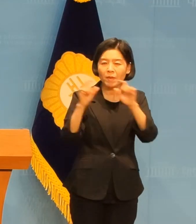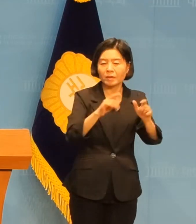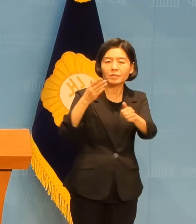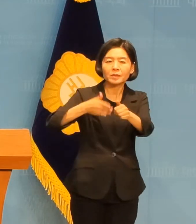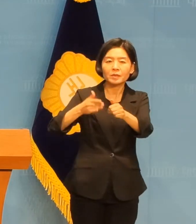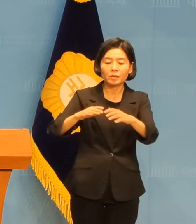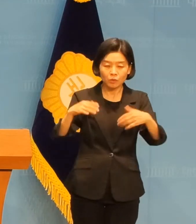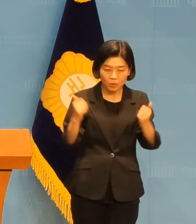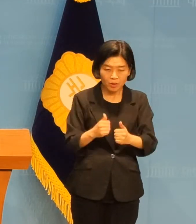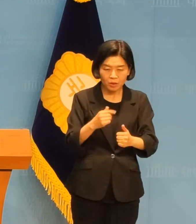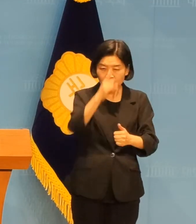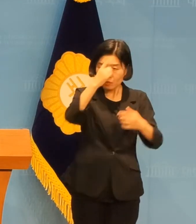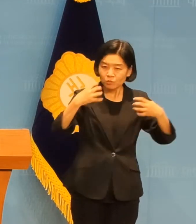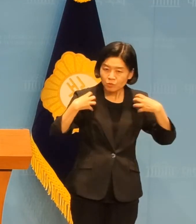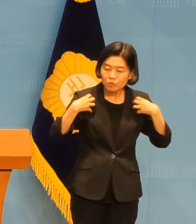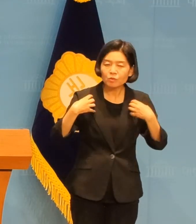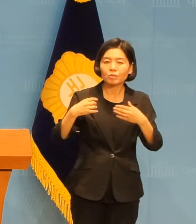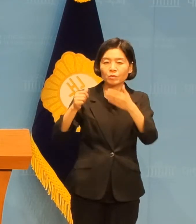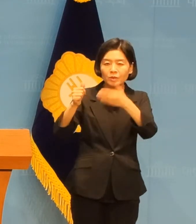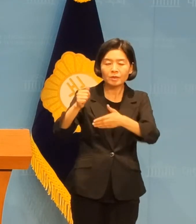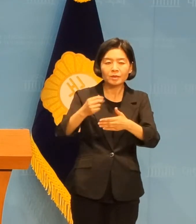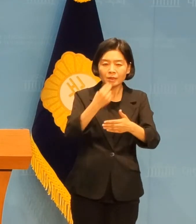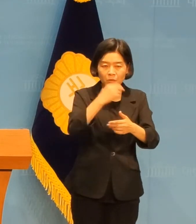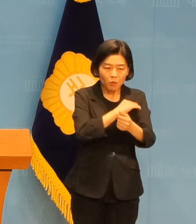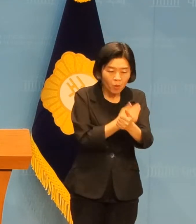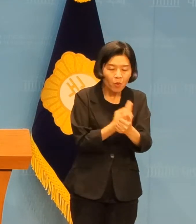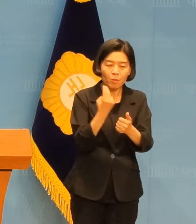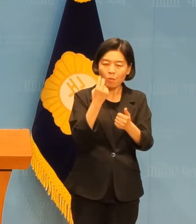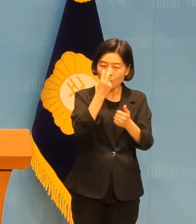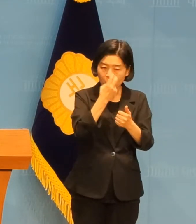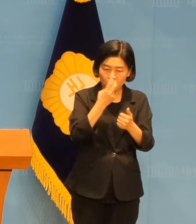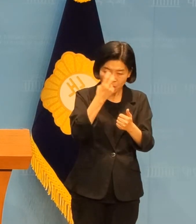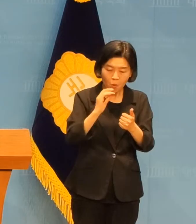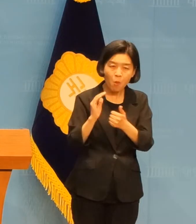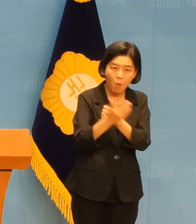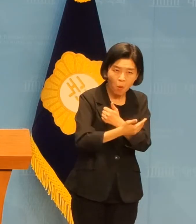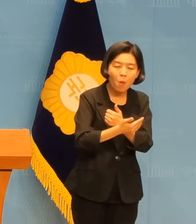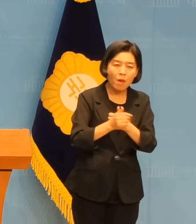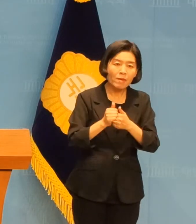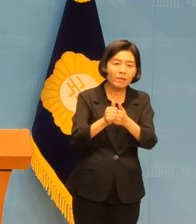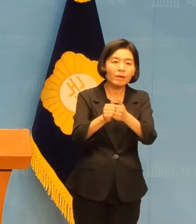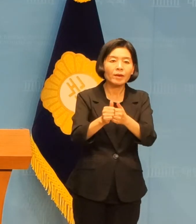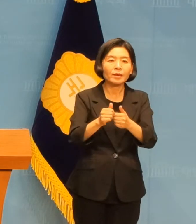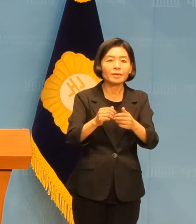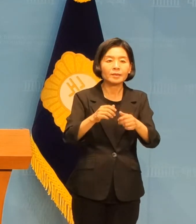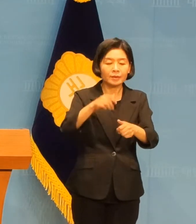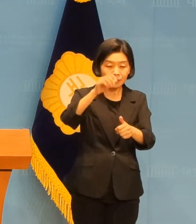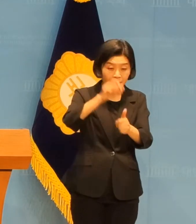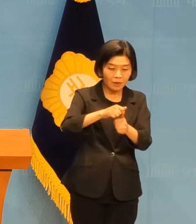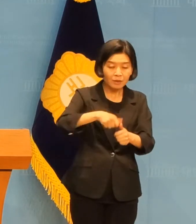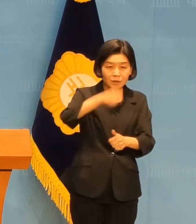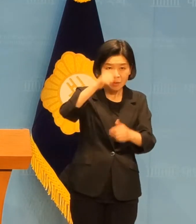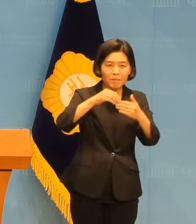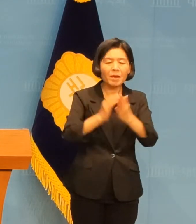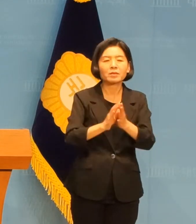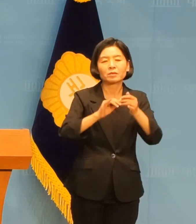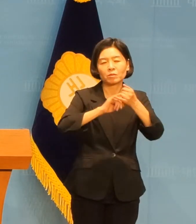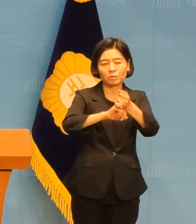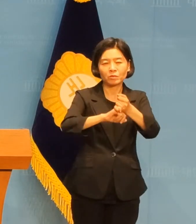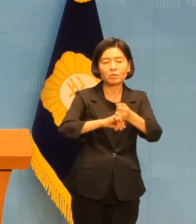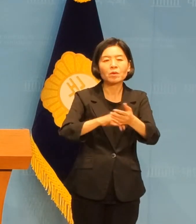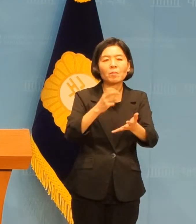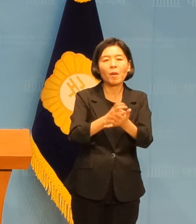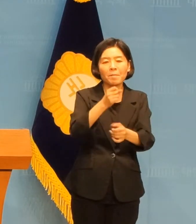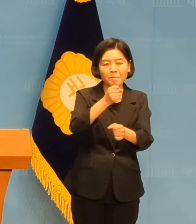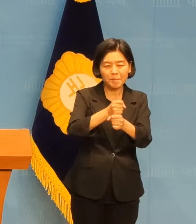역시 생명권 보호라는 시대적 책무에 따라 사형제 폐지 입법에 나서야 합니다. 진보당은 생명